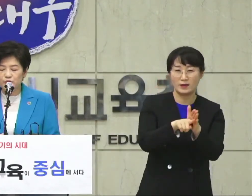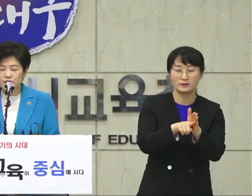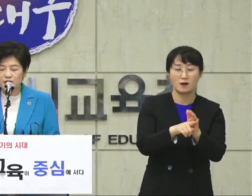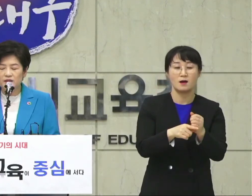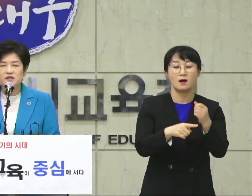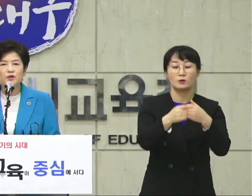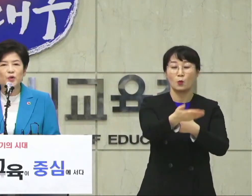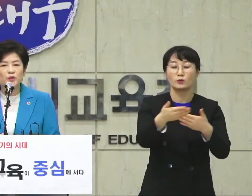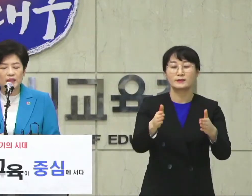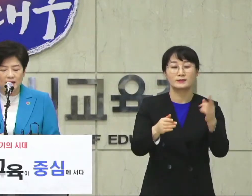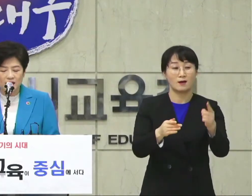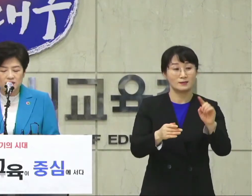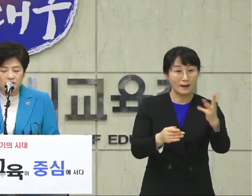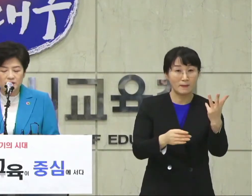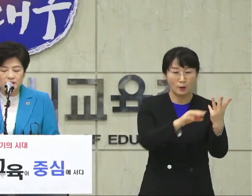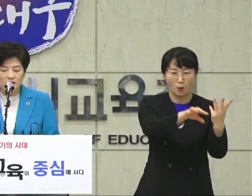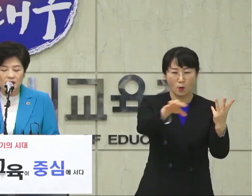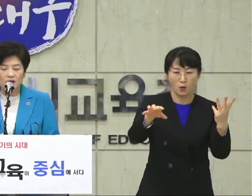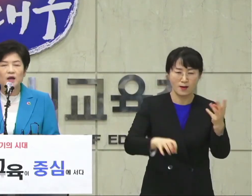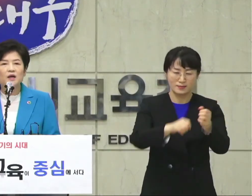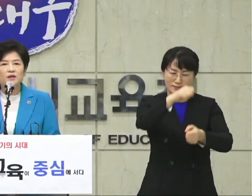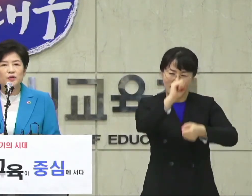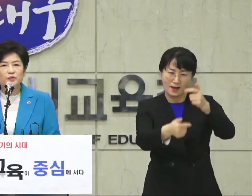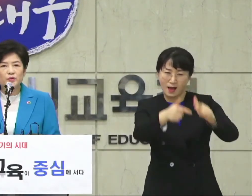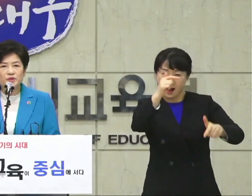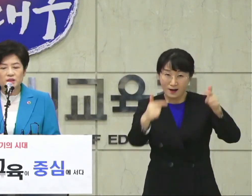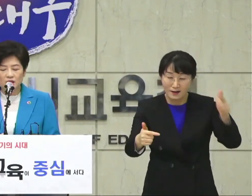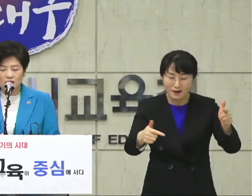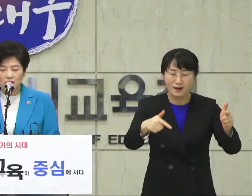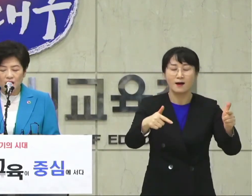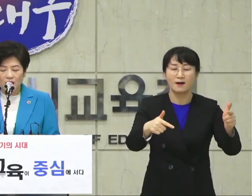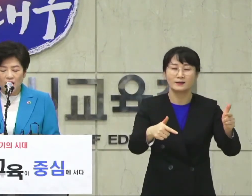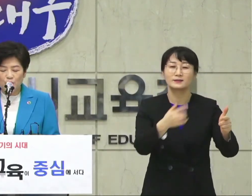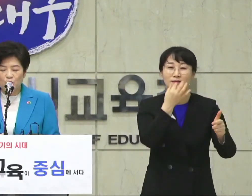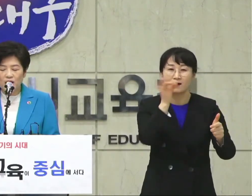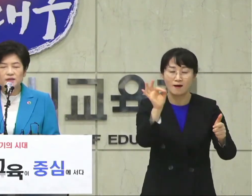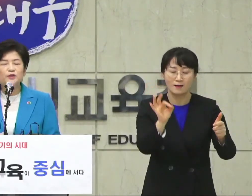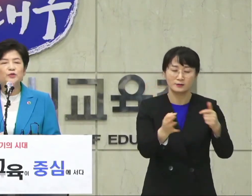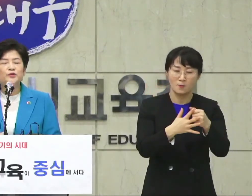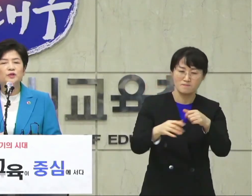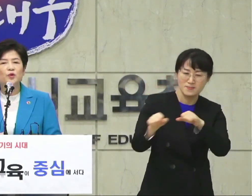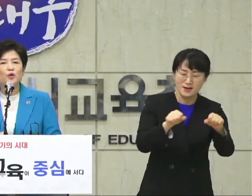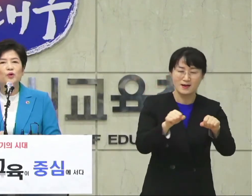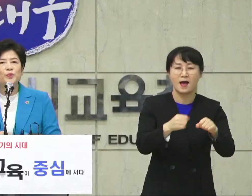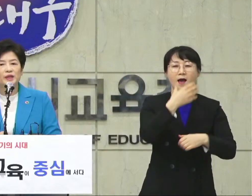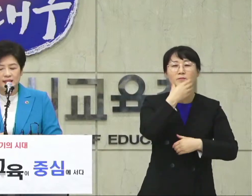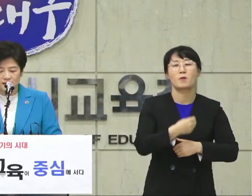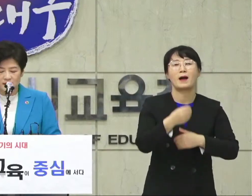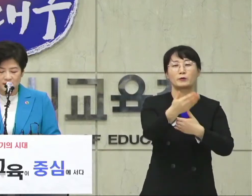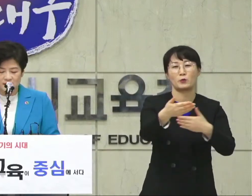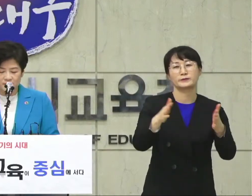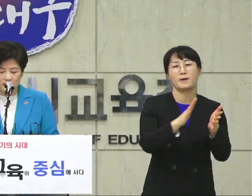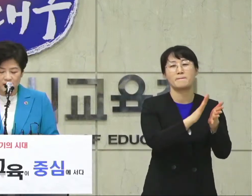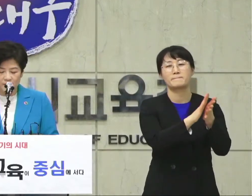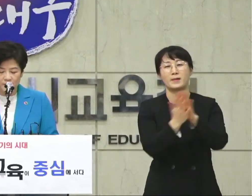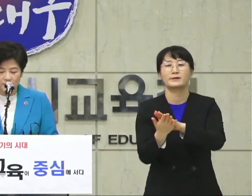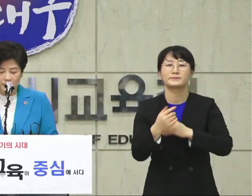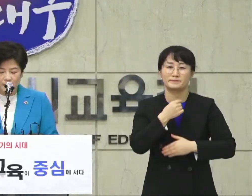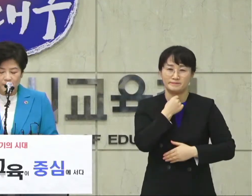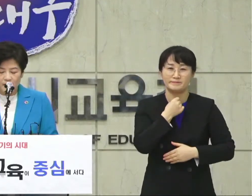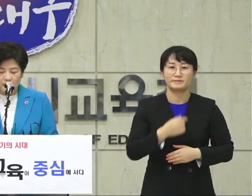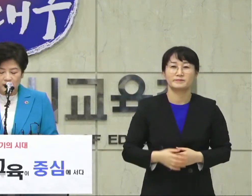1,300여 개의 교실이 서로 다양성을 지닌 역동적인 행복한 교실로